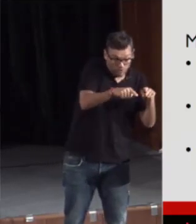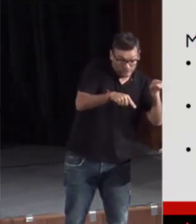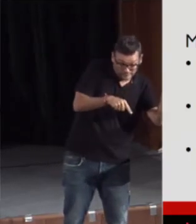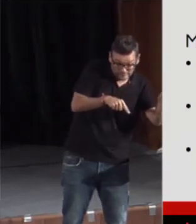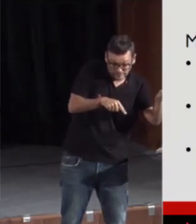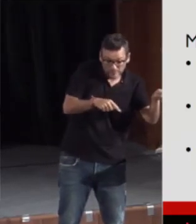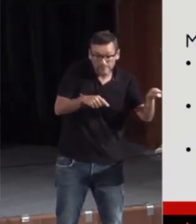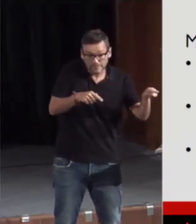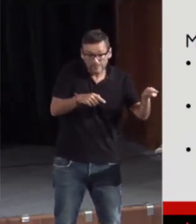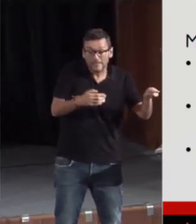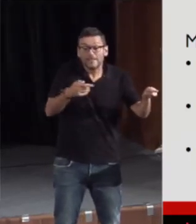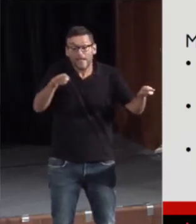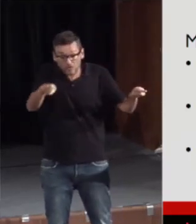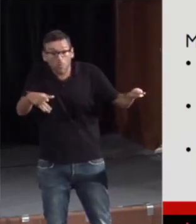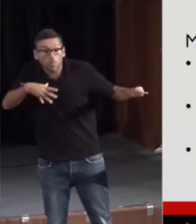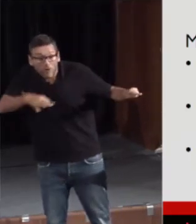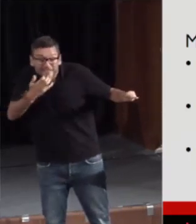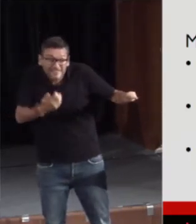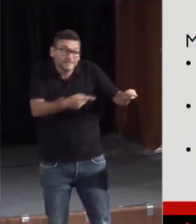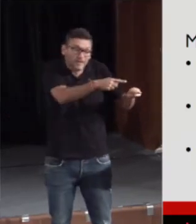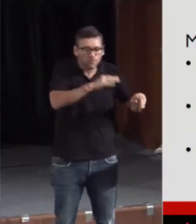significa una cualidad de condicional,